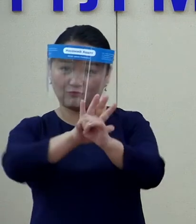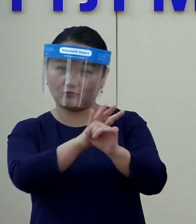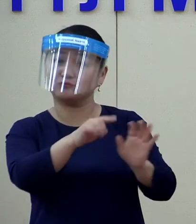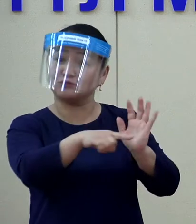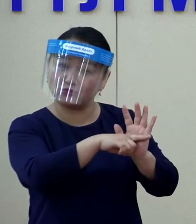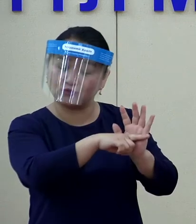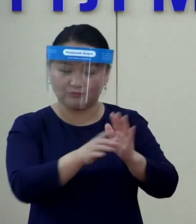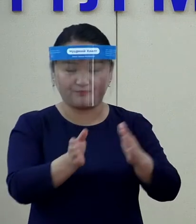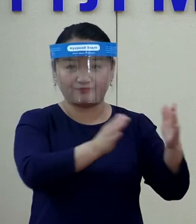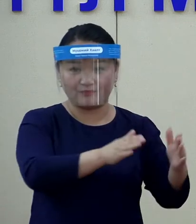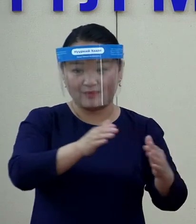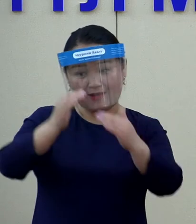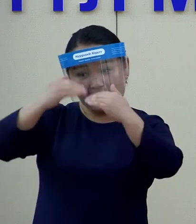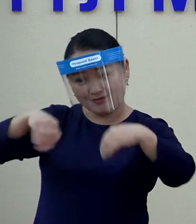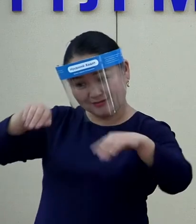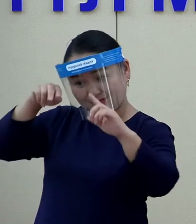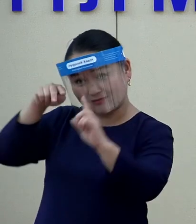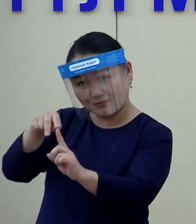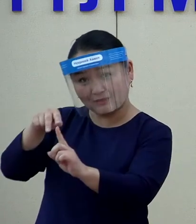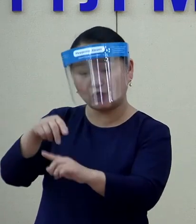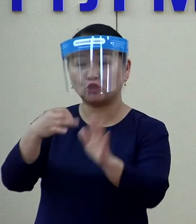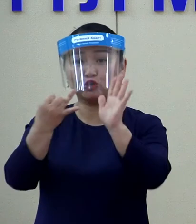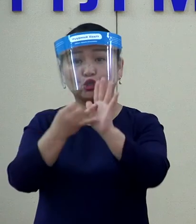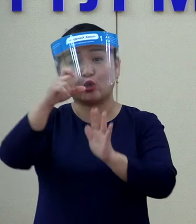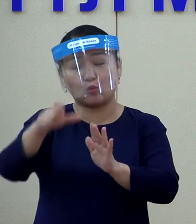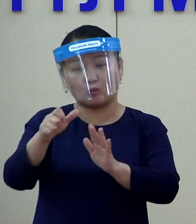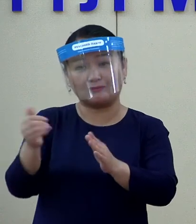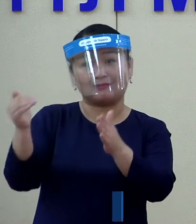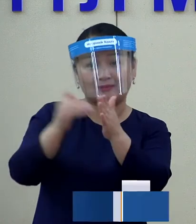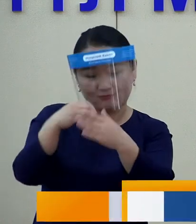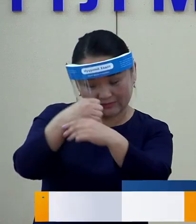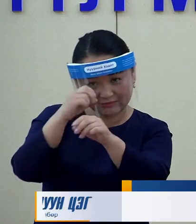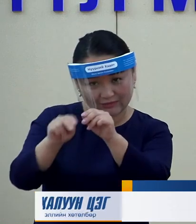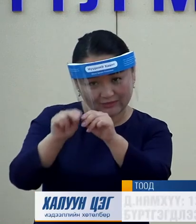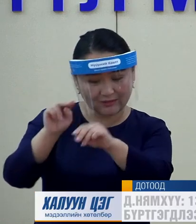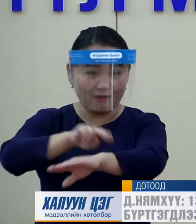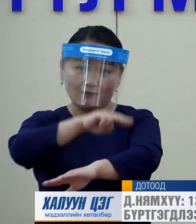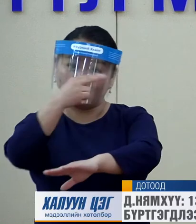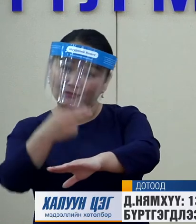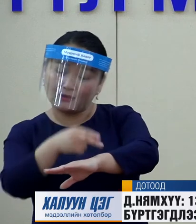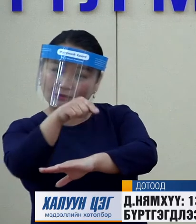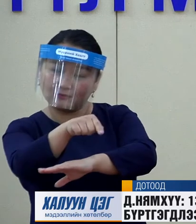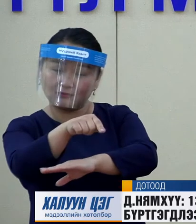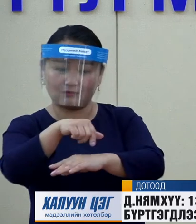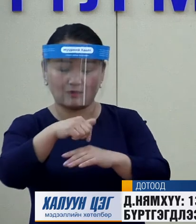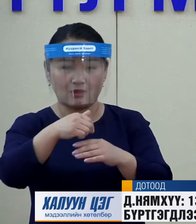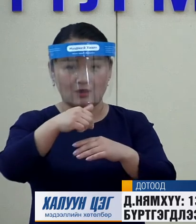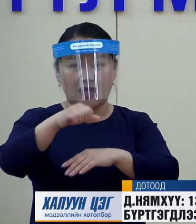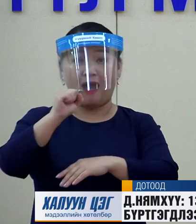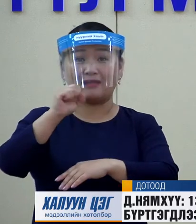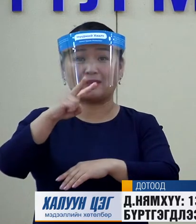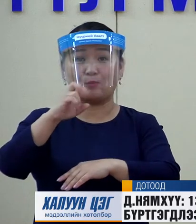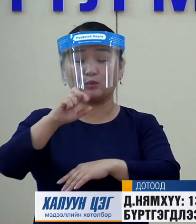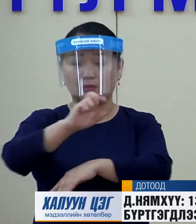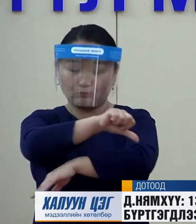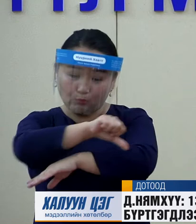Ажиглах байранд тусгаарлагдсан 7 хүний давтан шинжилгээ Дархан Уул аймгийн вирусологийн лабораторид Алтан Болгийн боомтоор